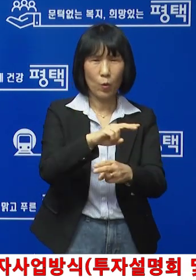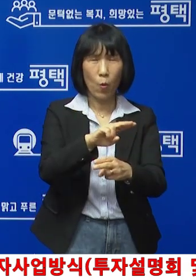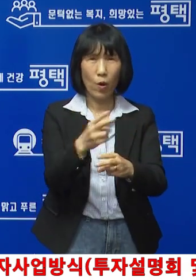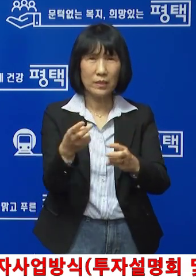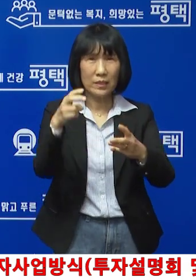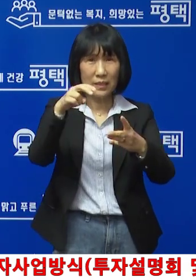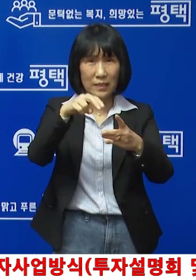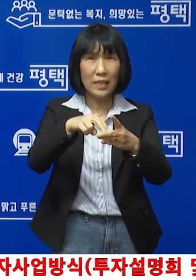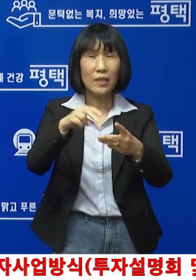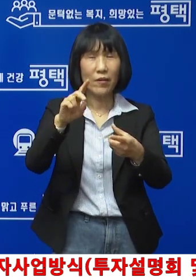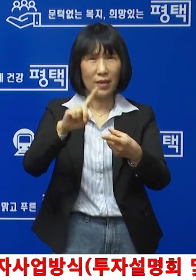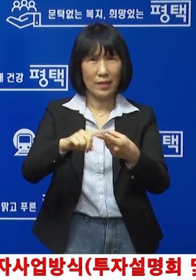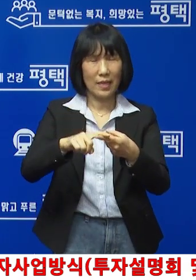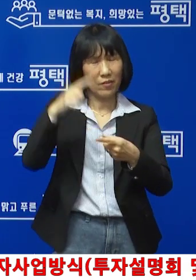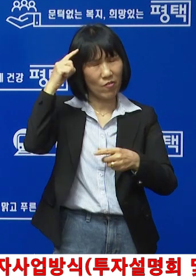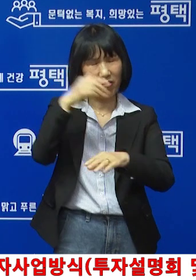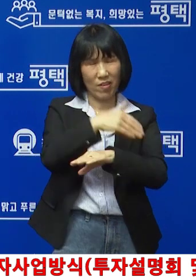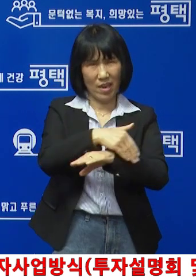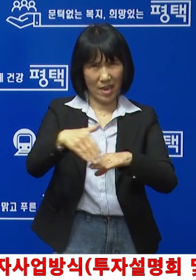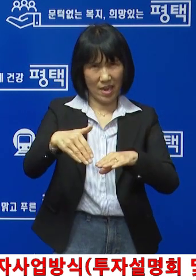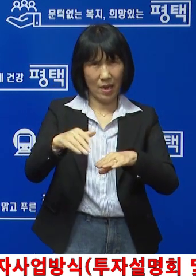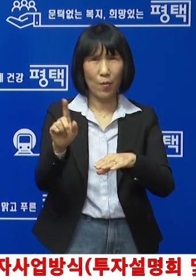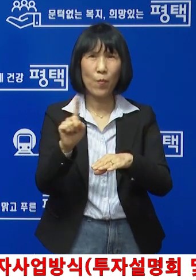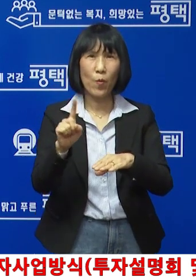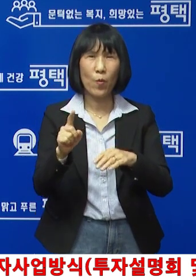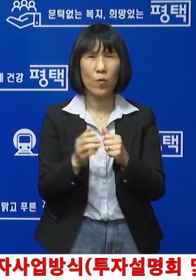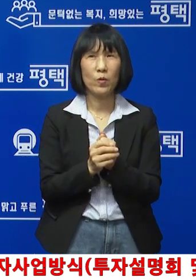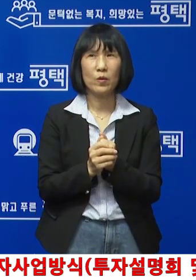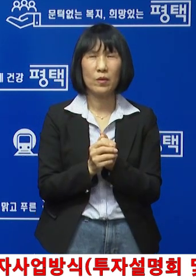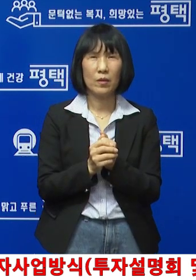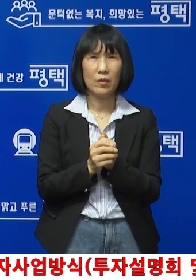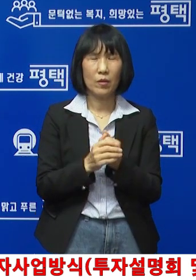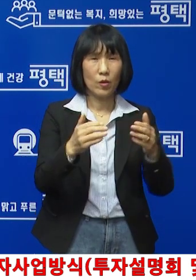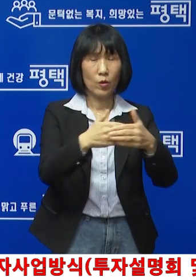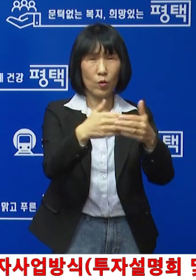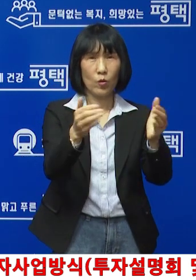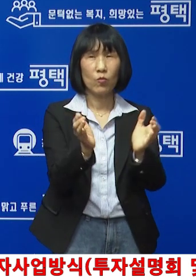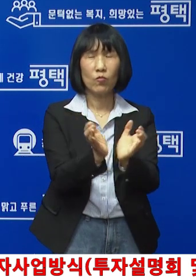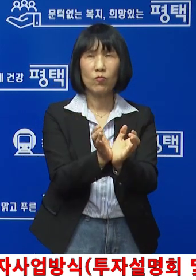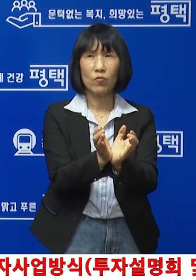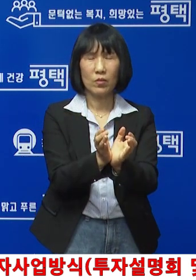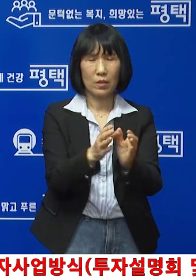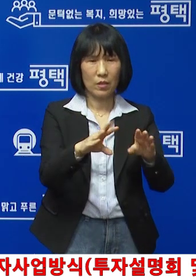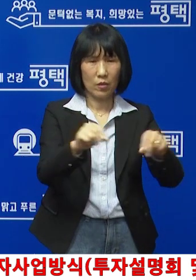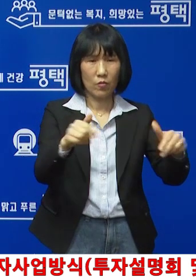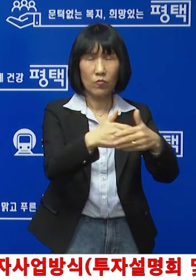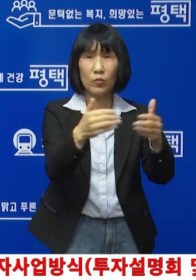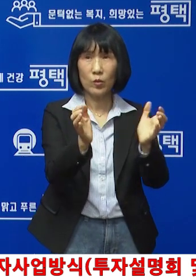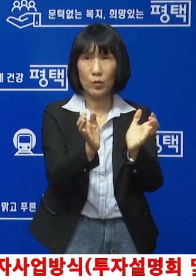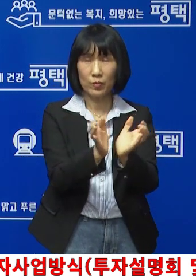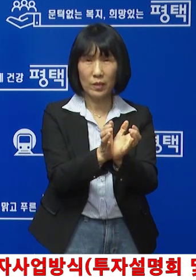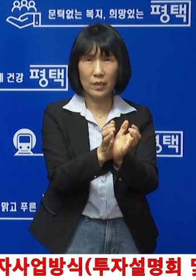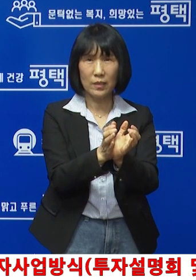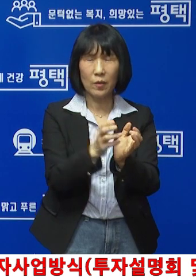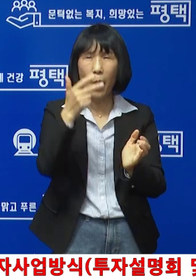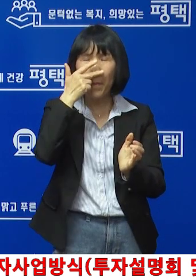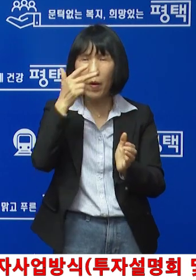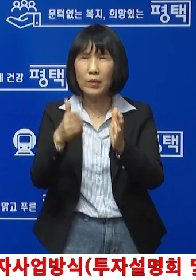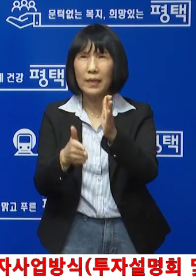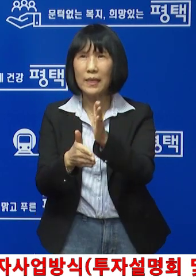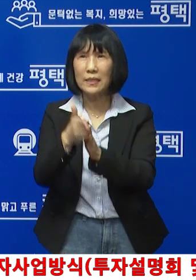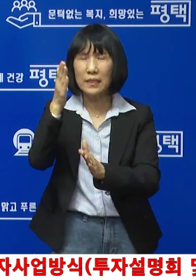예, 미래형 환승센터 향후 추진 계획은 현재 이제 국토부에서 저희 시에 기본계획 수립을